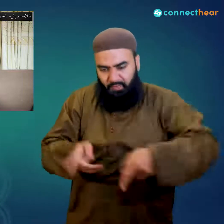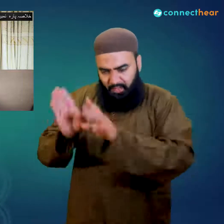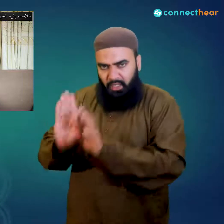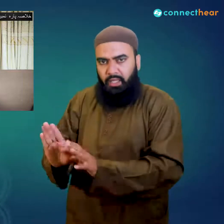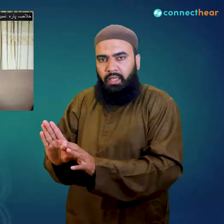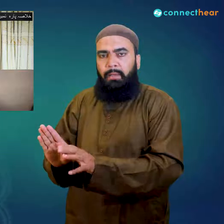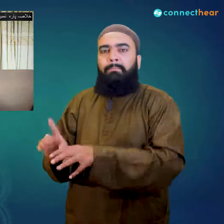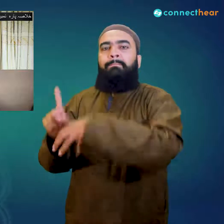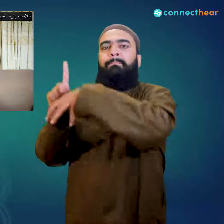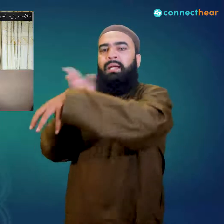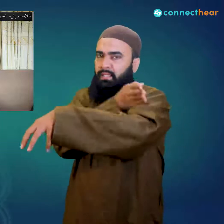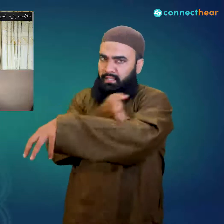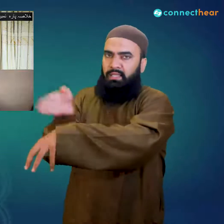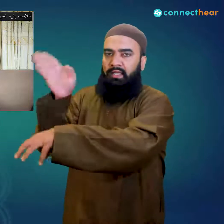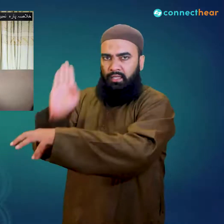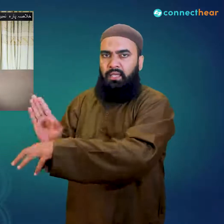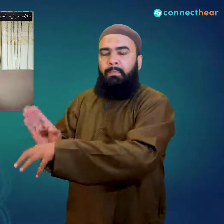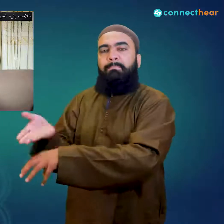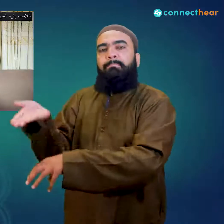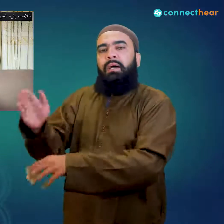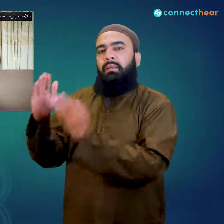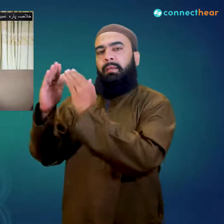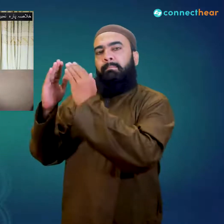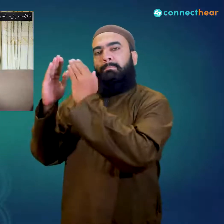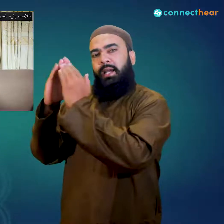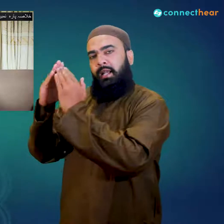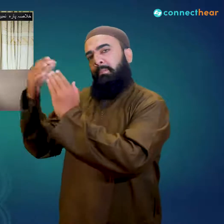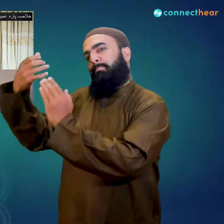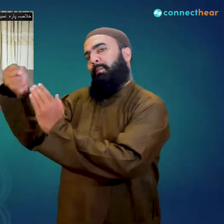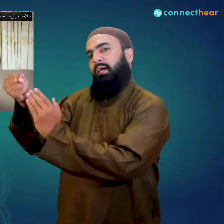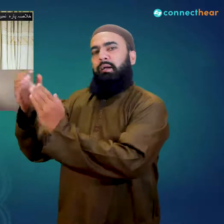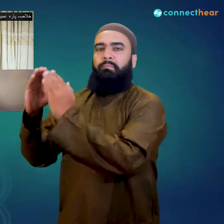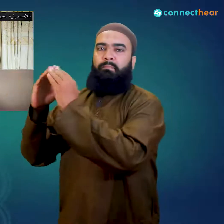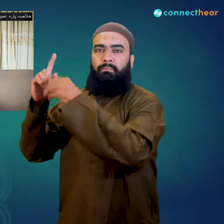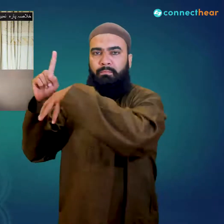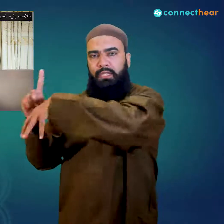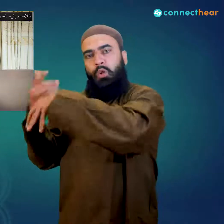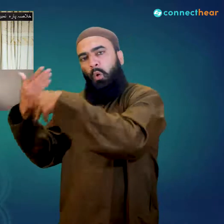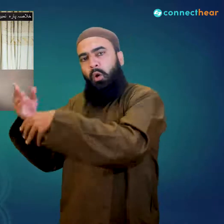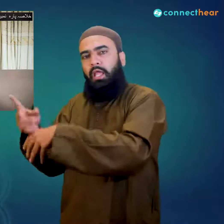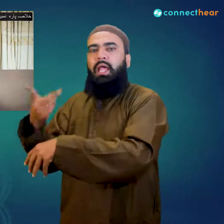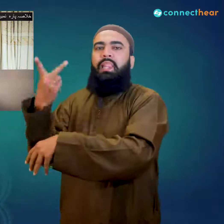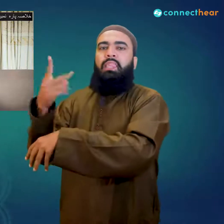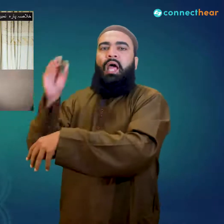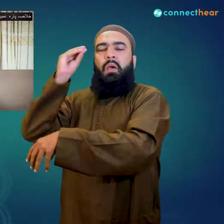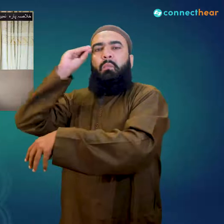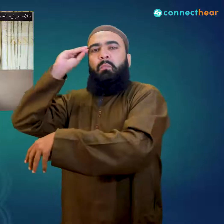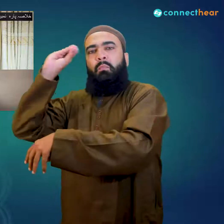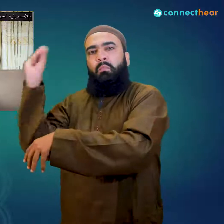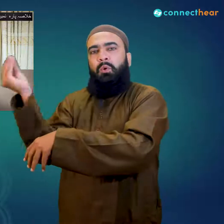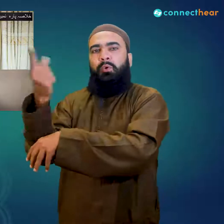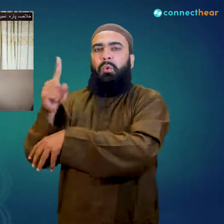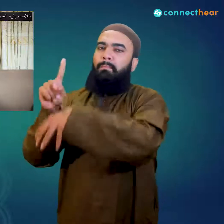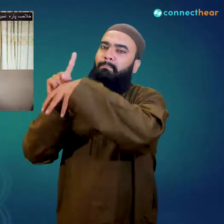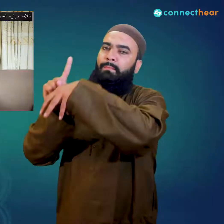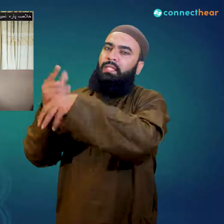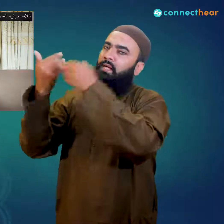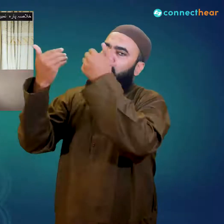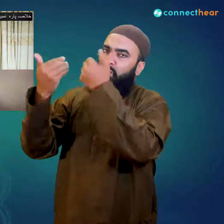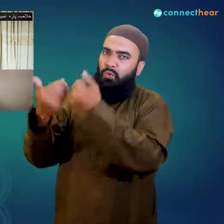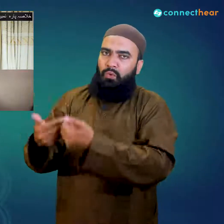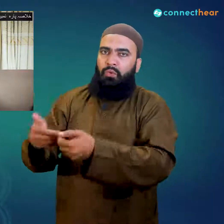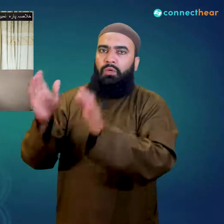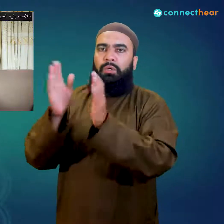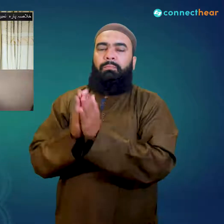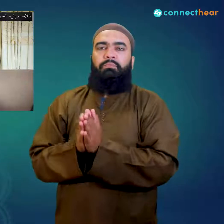گیا، یعنی شامل کیا گیا، اور جب آپ صلی اللہ علیہ وسلم ہجرت فرما کر مدینہ منورہ تشریف لے گئے تو وہاں نازل ہونے